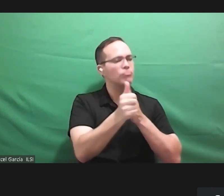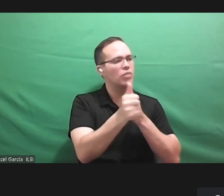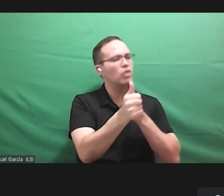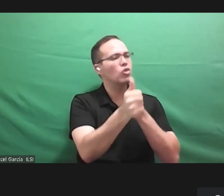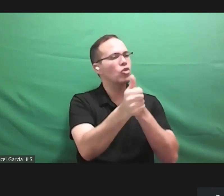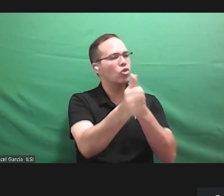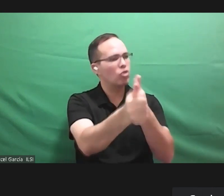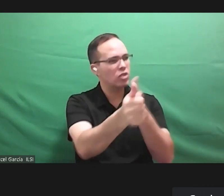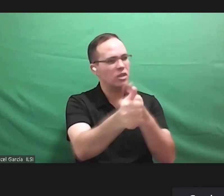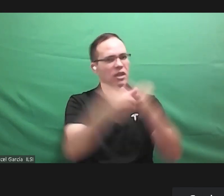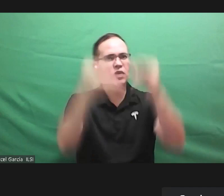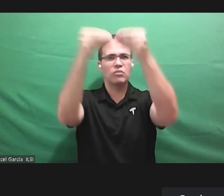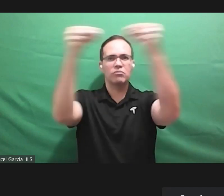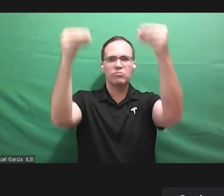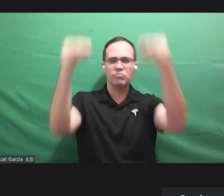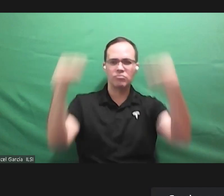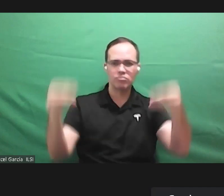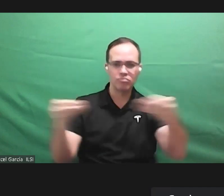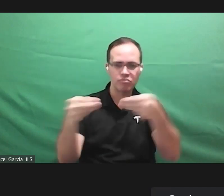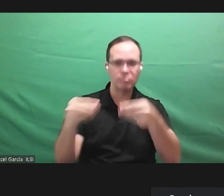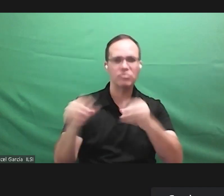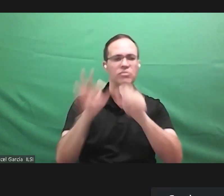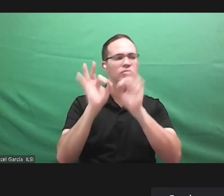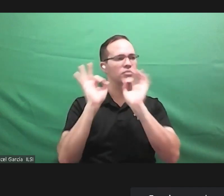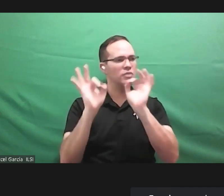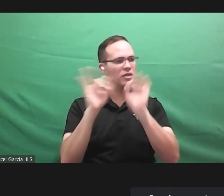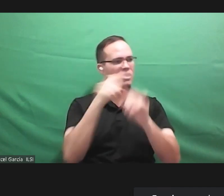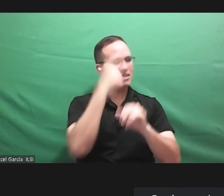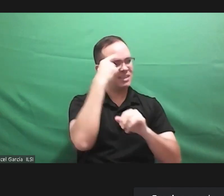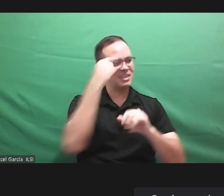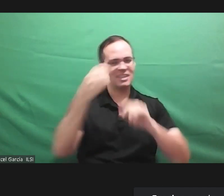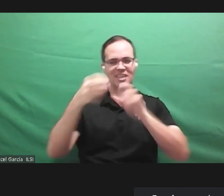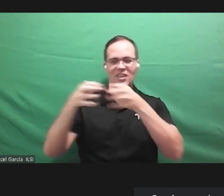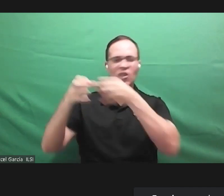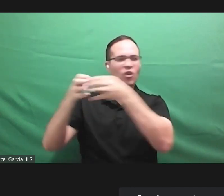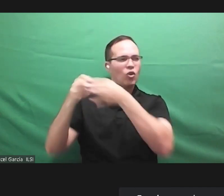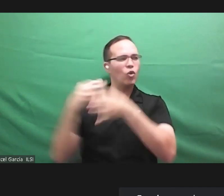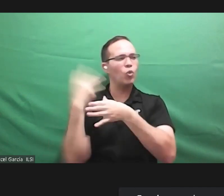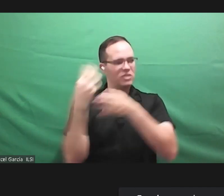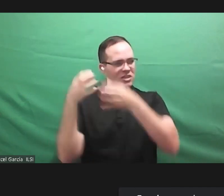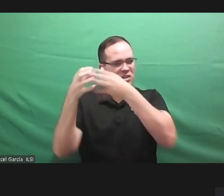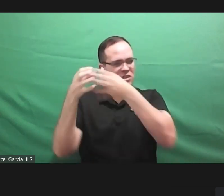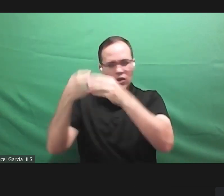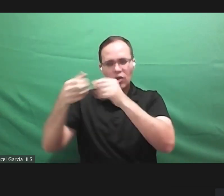manera, para preguntar las preguntas de Western Group de una manera bien específica.